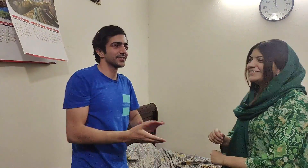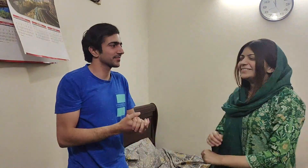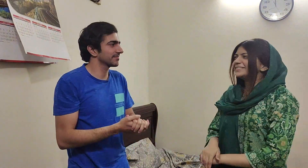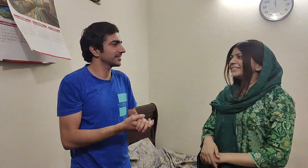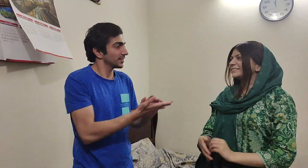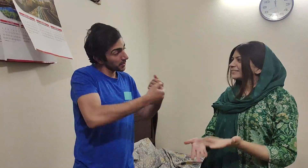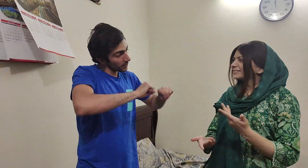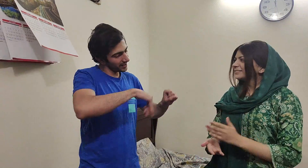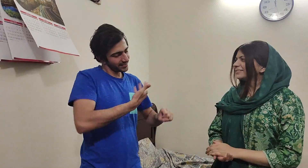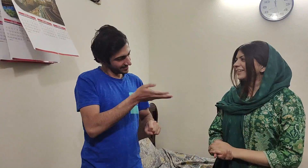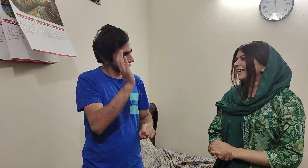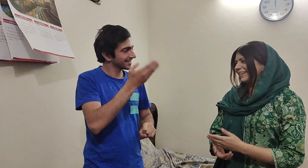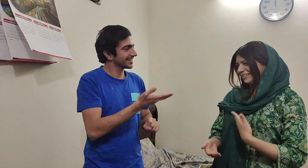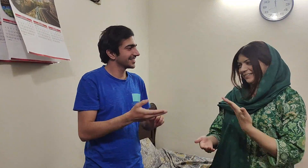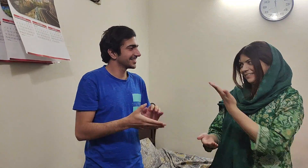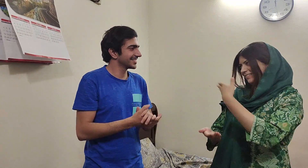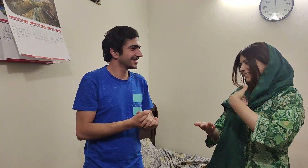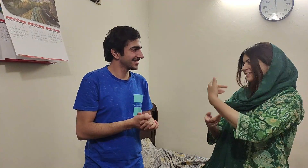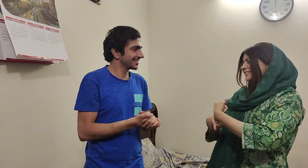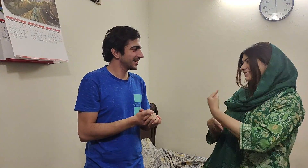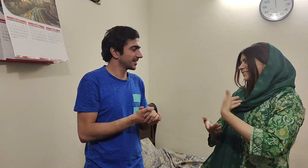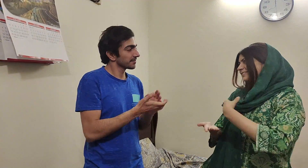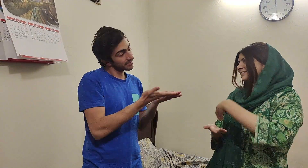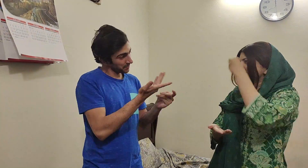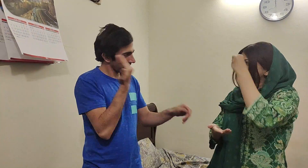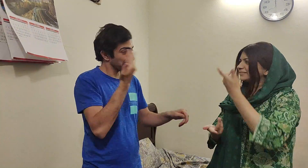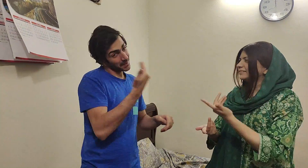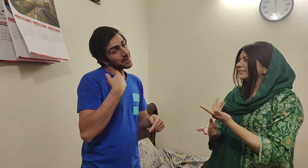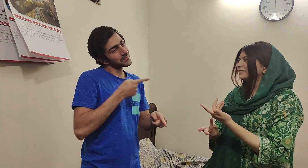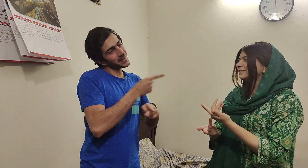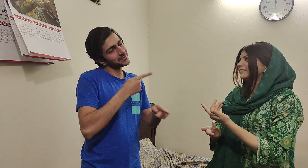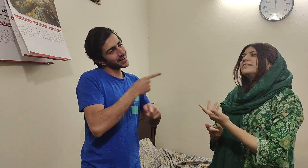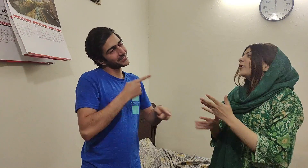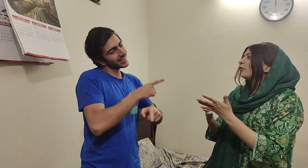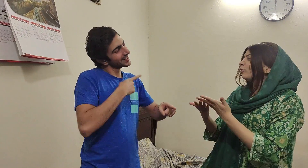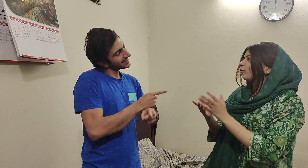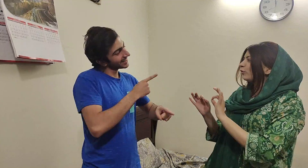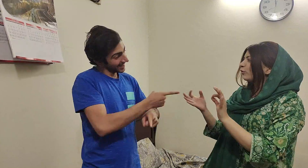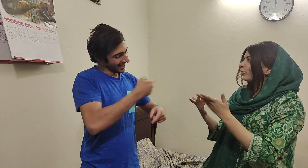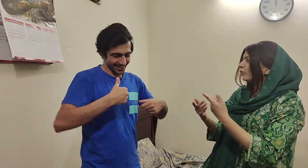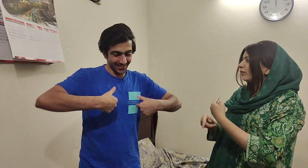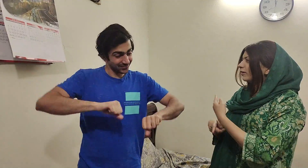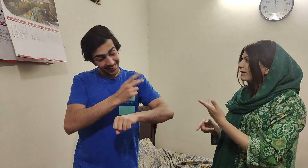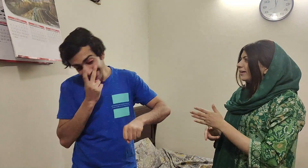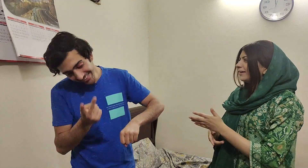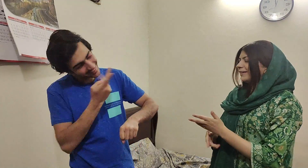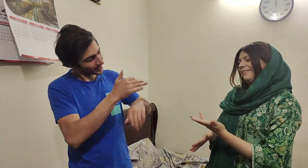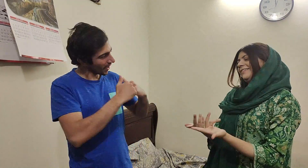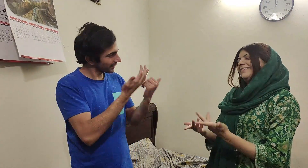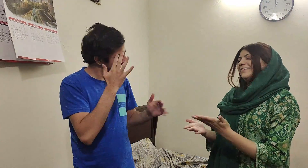चलो भाई खुद जाओ बाइक चला के, तो तुम सिखा दो, मैं सीख लूंगी। तो बाइक मैंने पहले सिखा दिया था तुम्हें, तुमने मुझे कहाँ